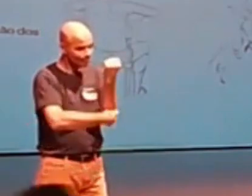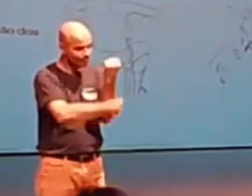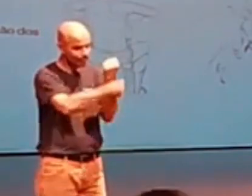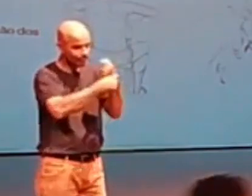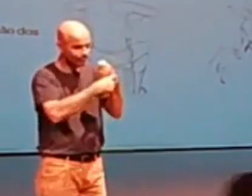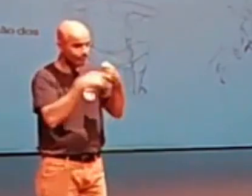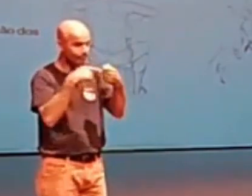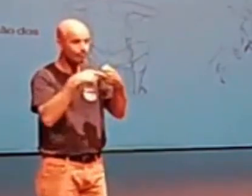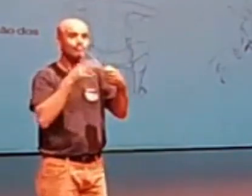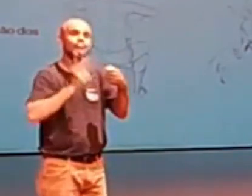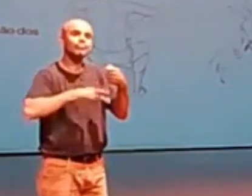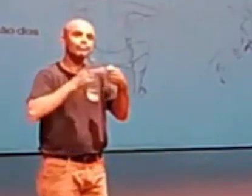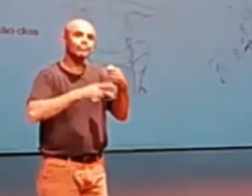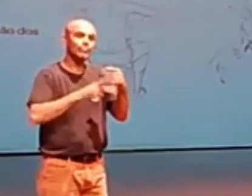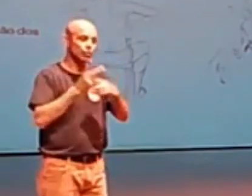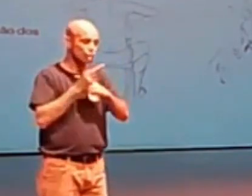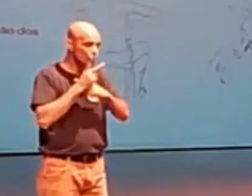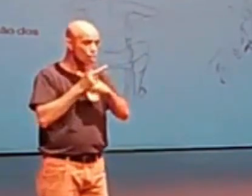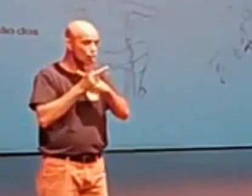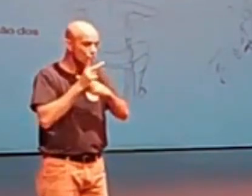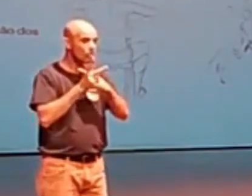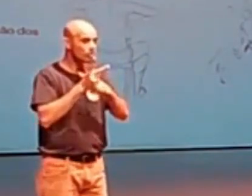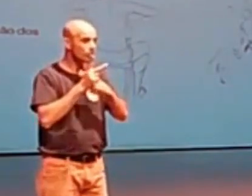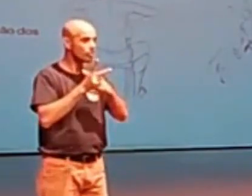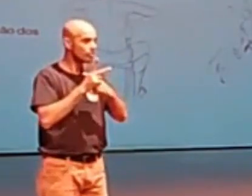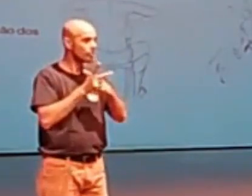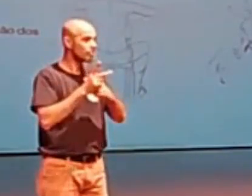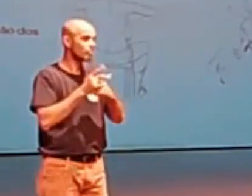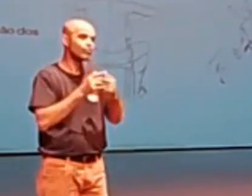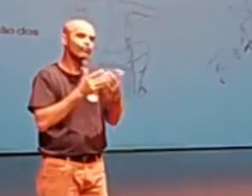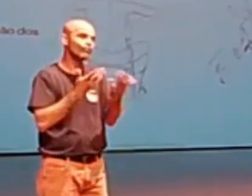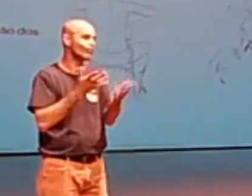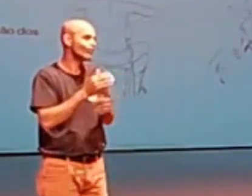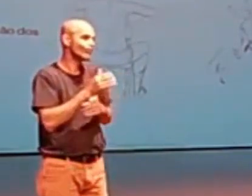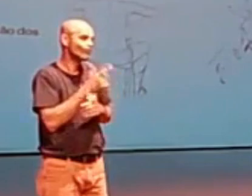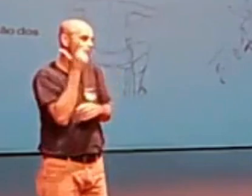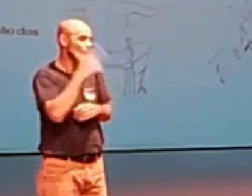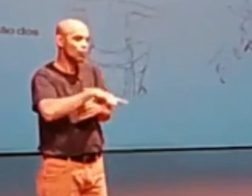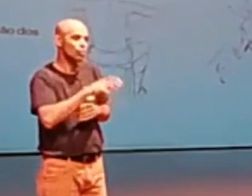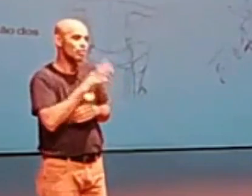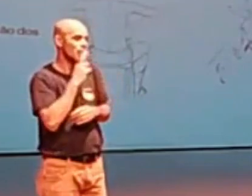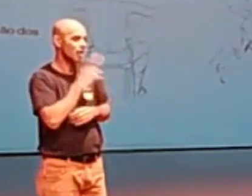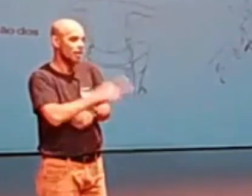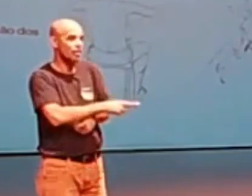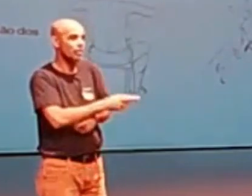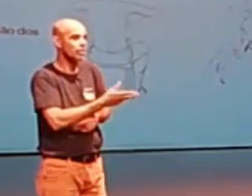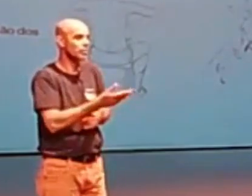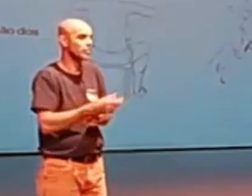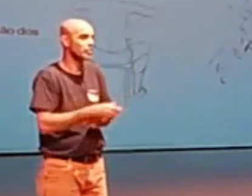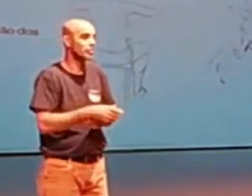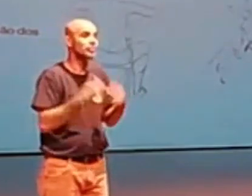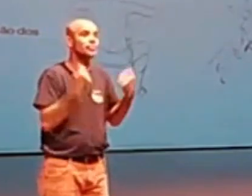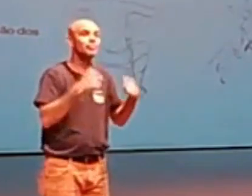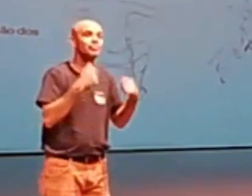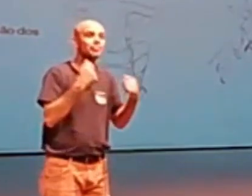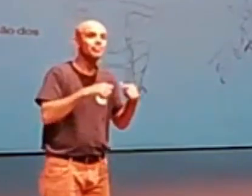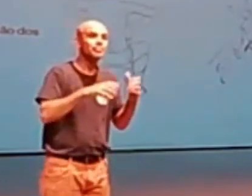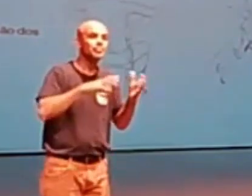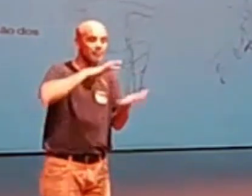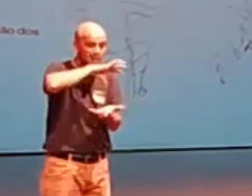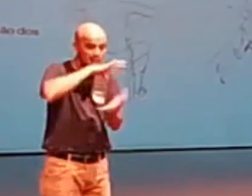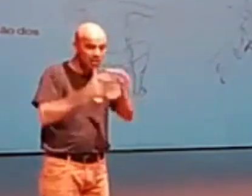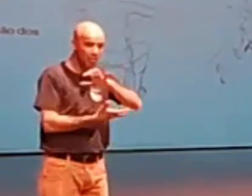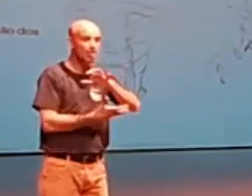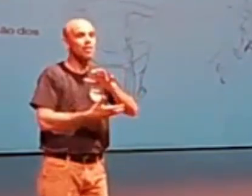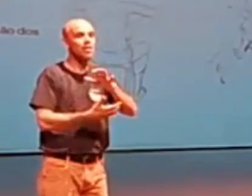que estar se cuidando. Se ela não se cuidar, a gente não consegue resultado ali. Eu tenho que alterar um padrão